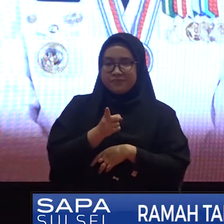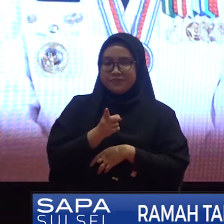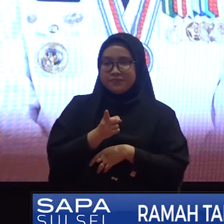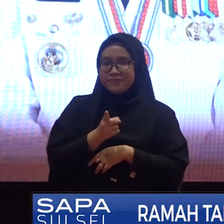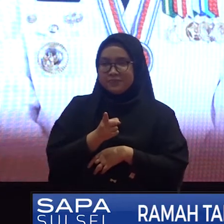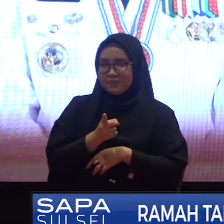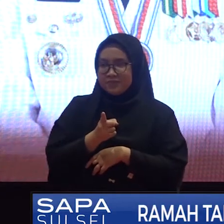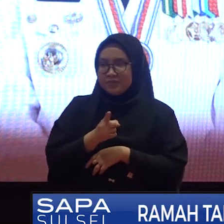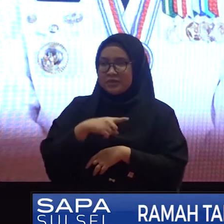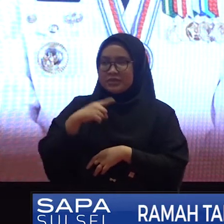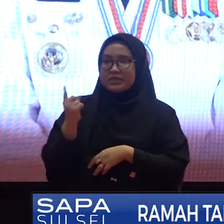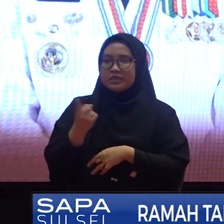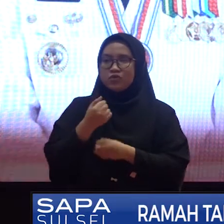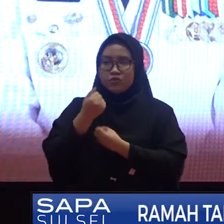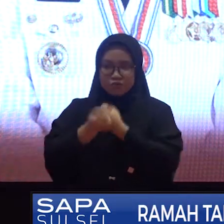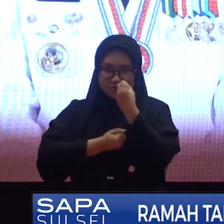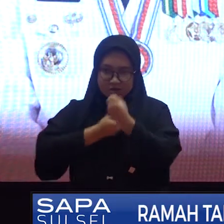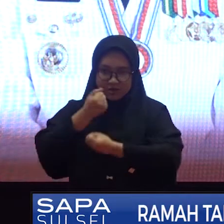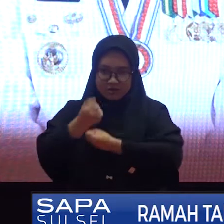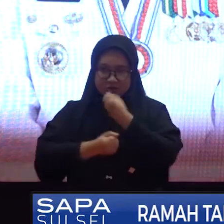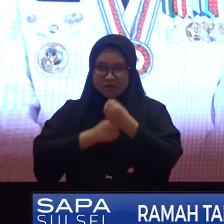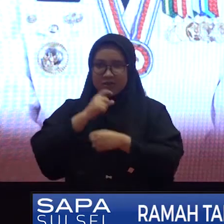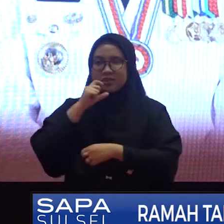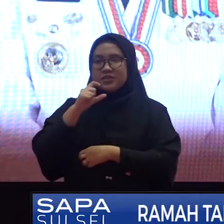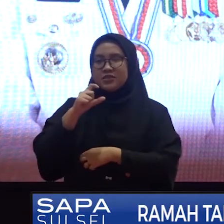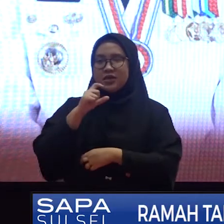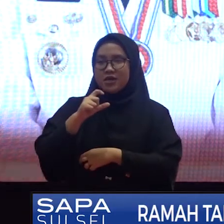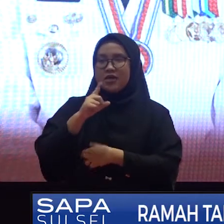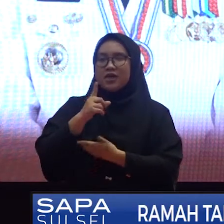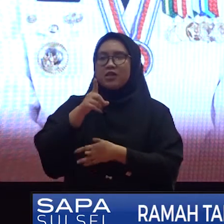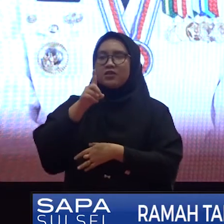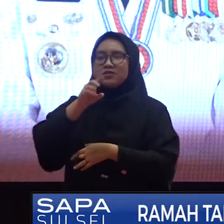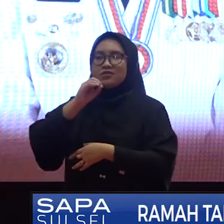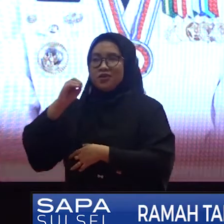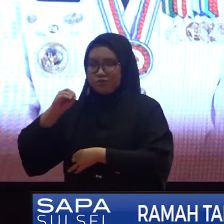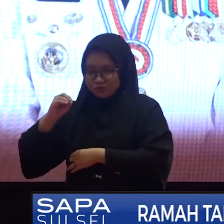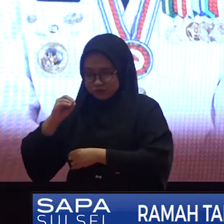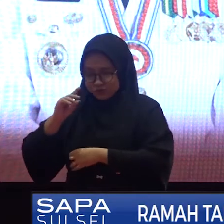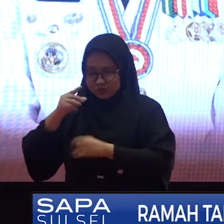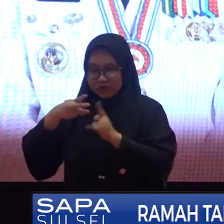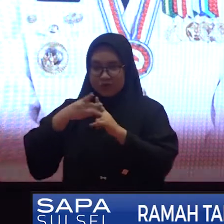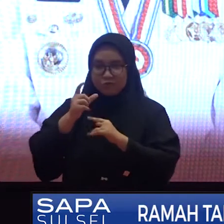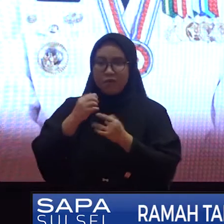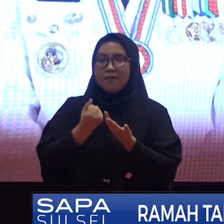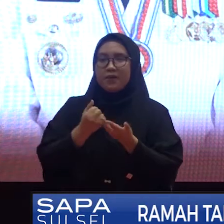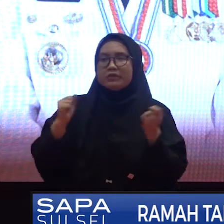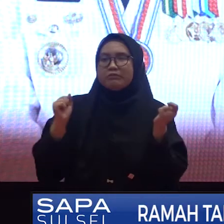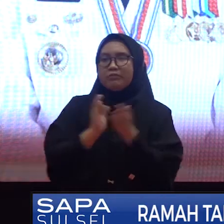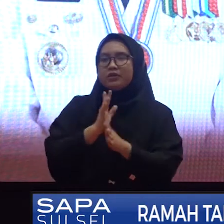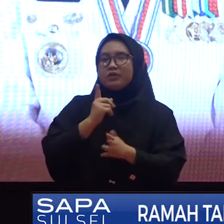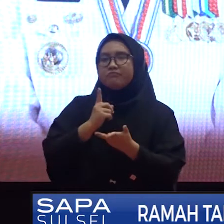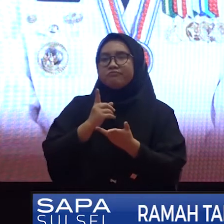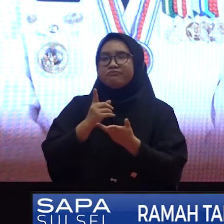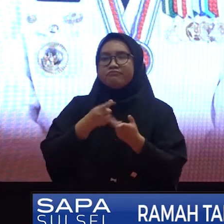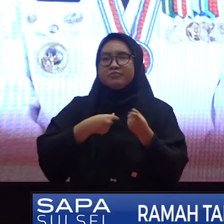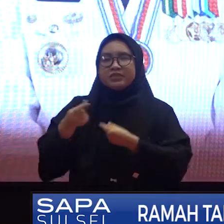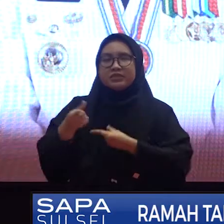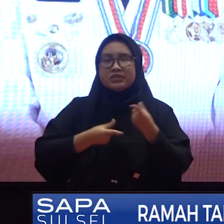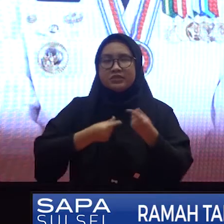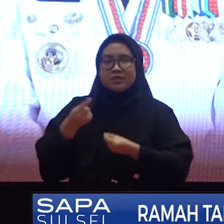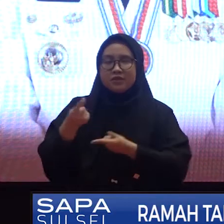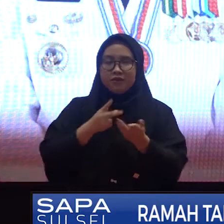inilah salah satu usaha dari 100.000 peluang kerja dan peluang bisnis dalam